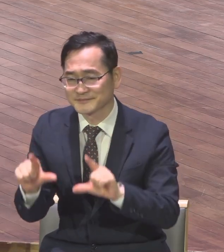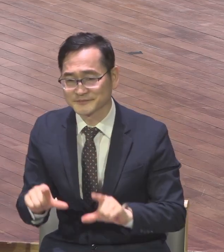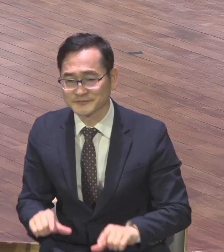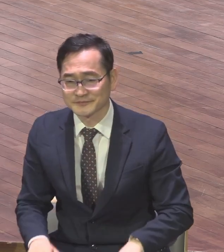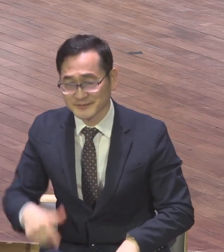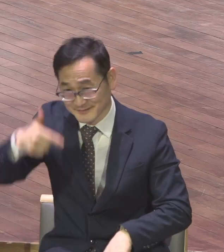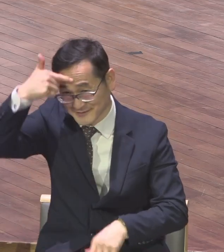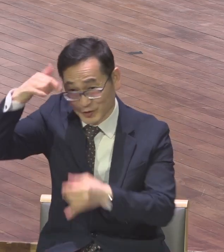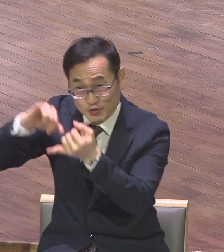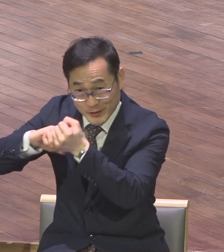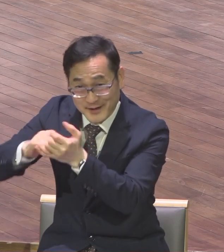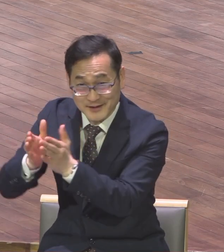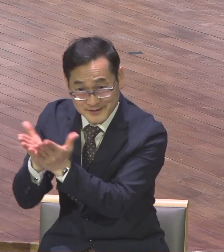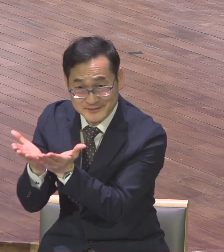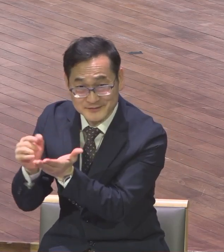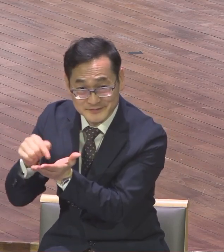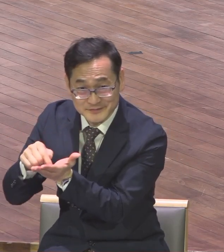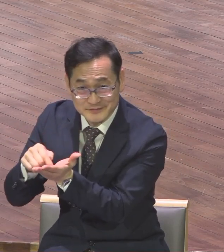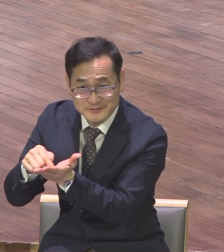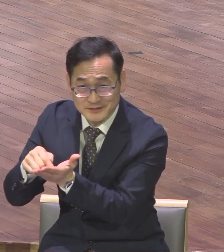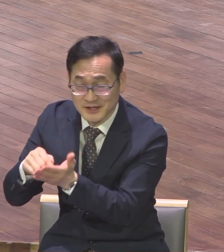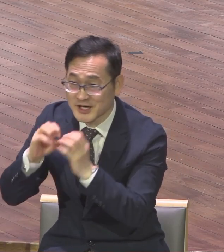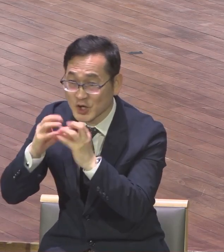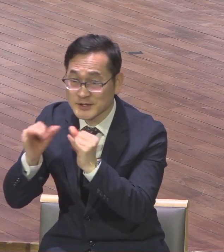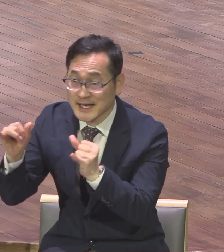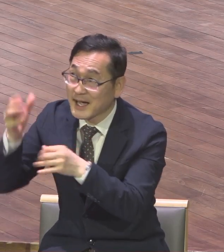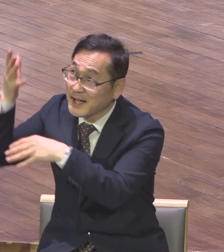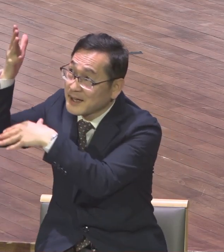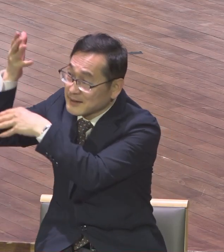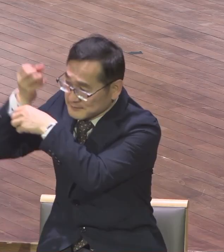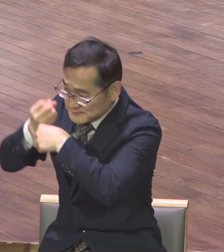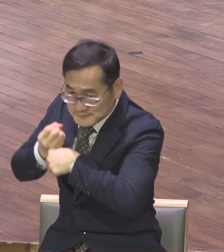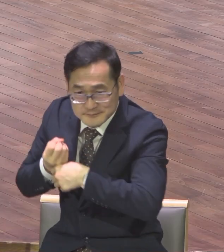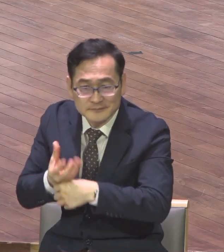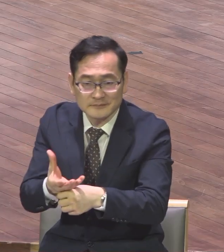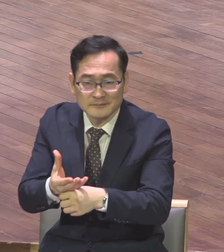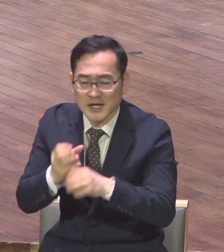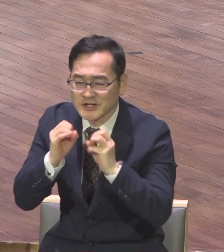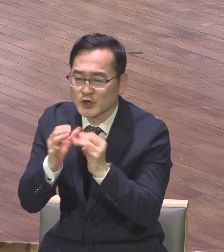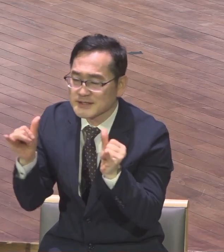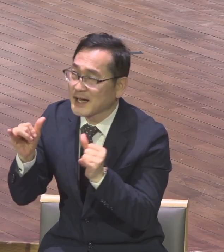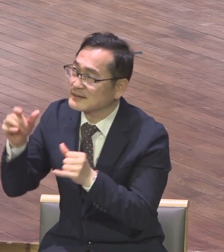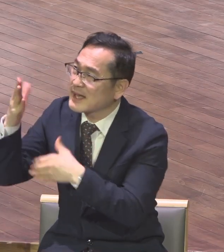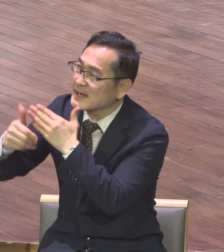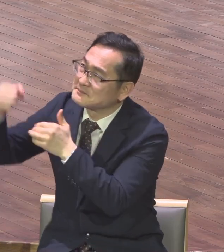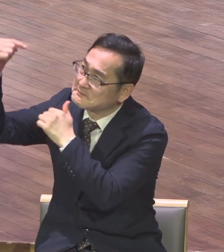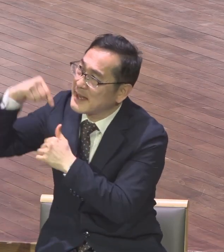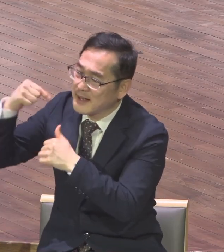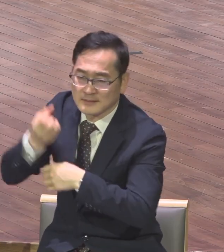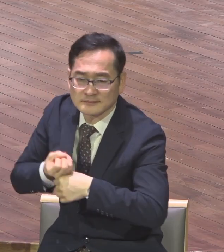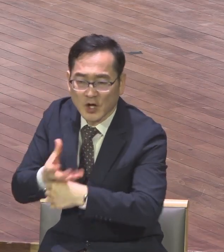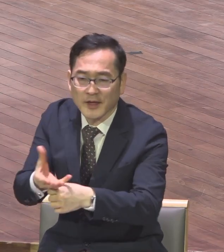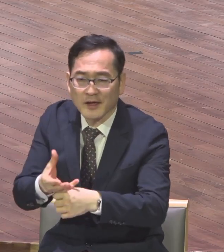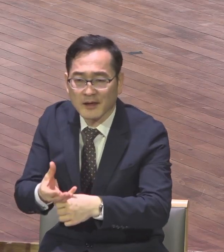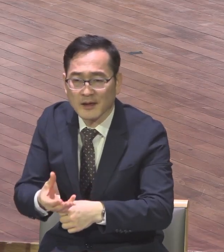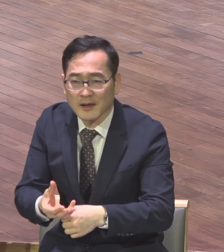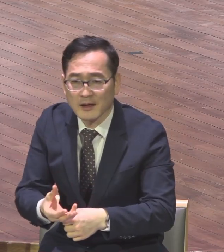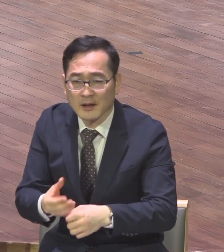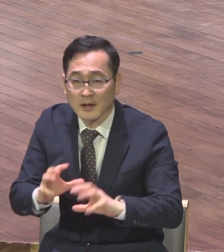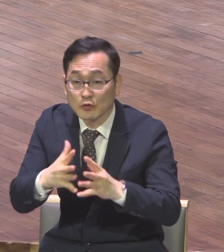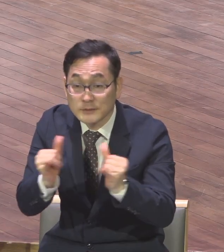구약시대는 하나님께서 직접 선지자들에게 환상을 보여주거나 음성을 들려주셔서 그 뜻이 무엇인지를